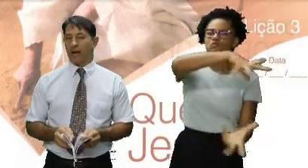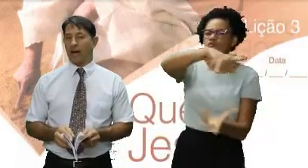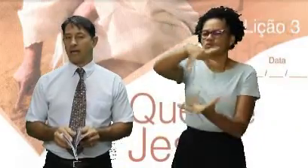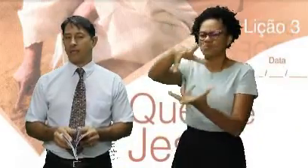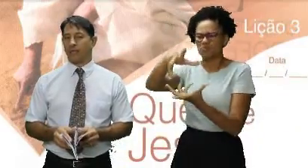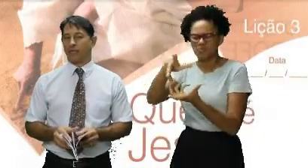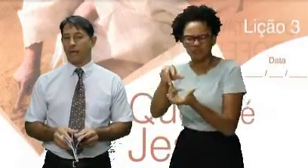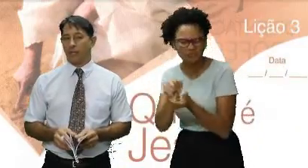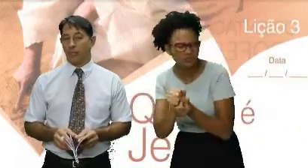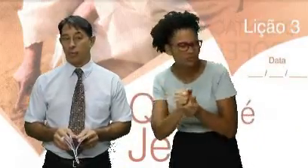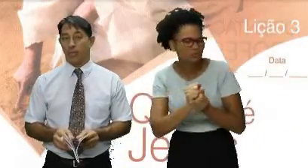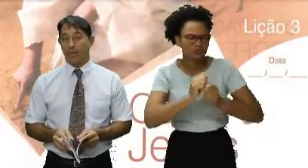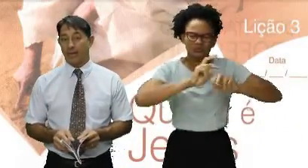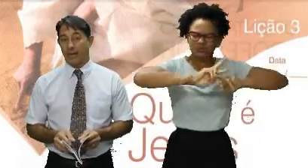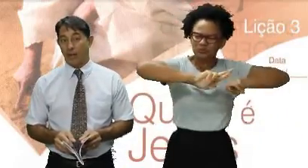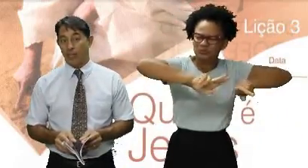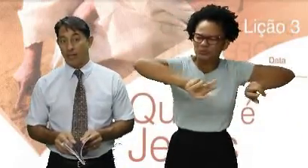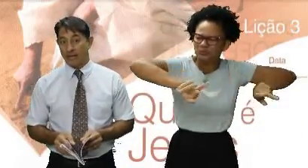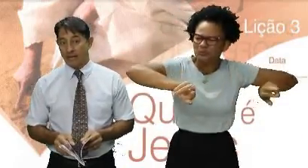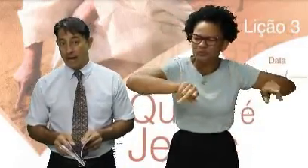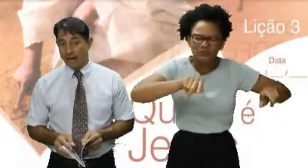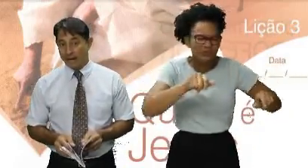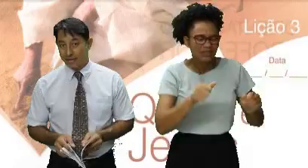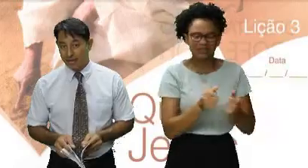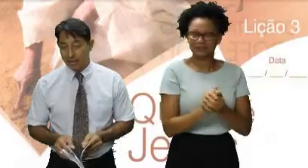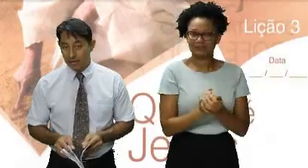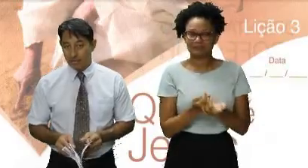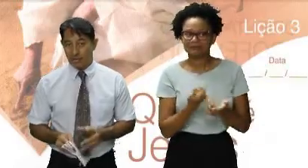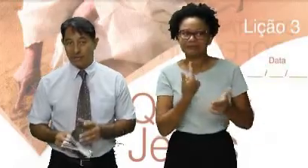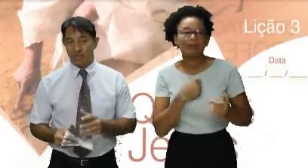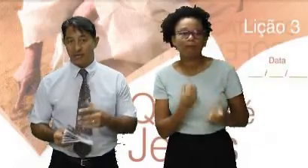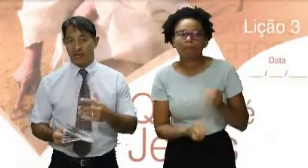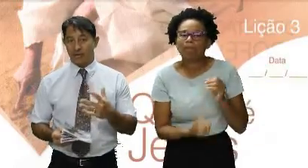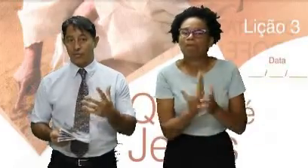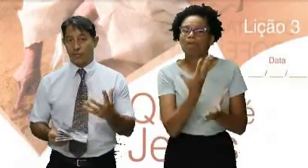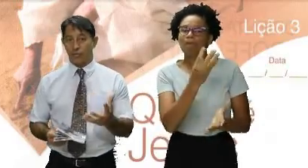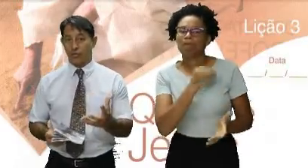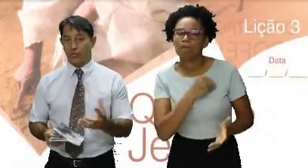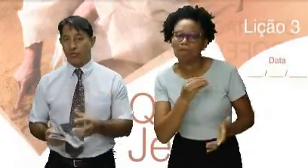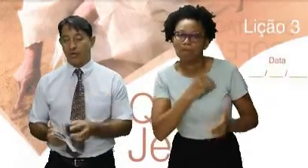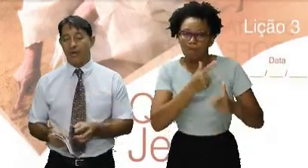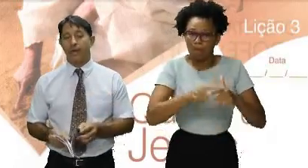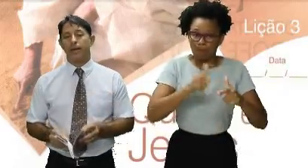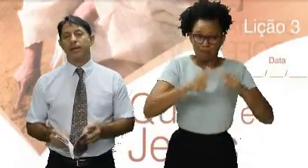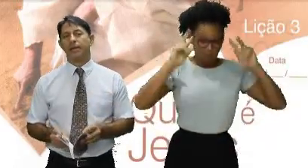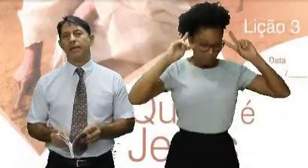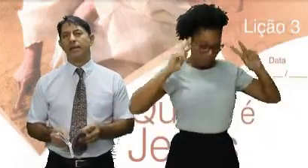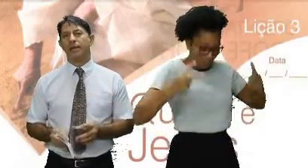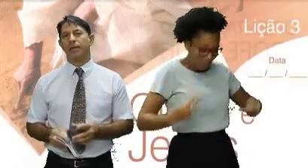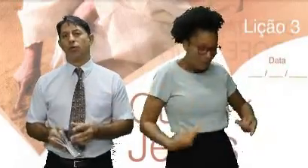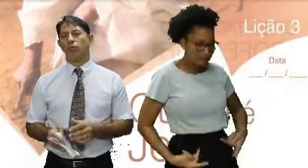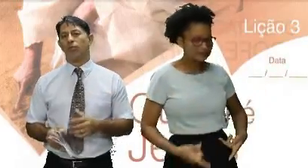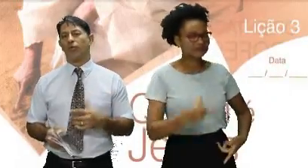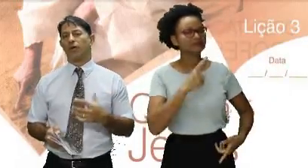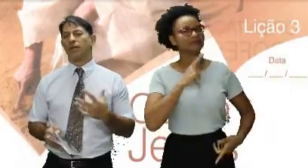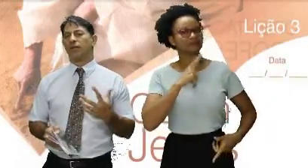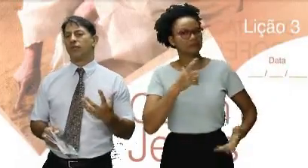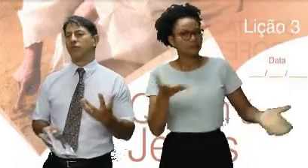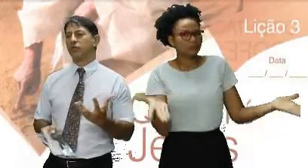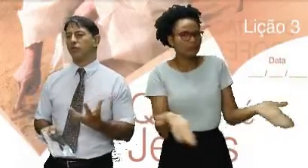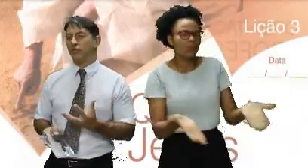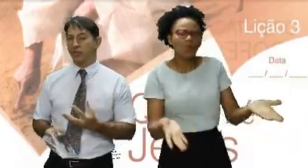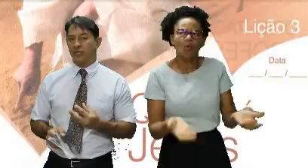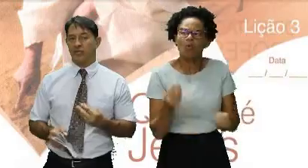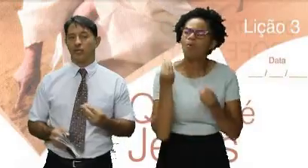do pecado, o problema da humanidade, que nós enfrentamos hoje, e como foi que